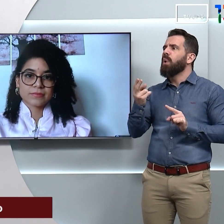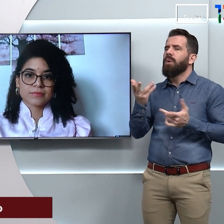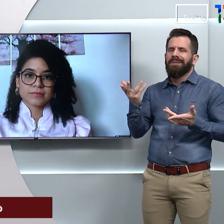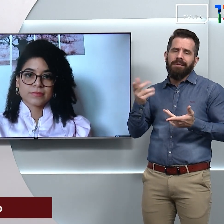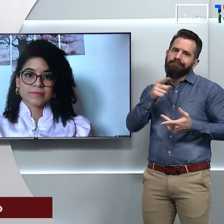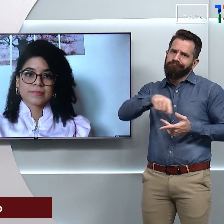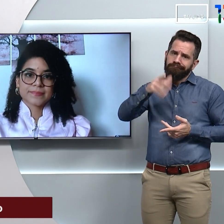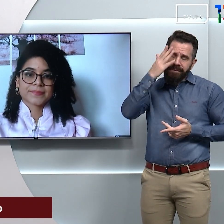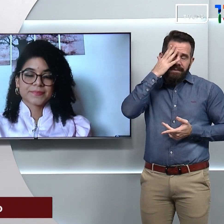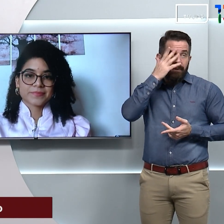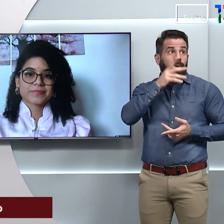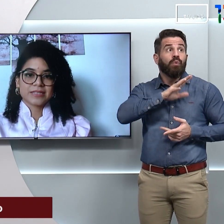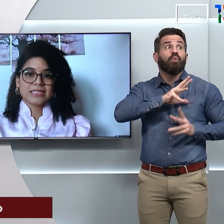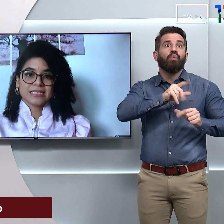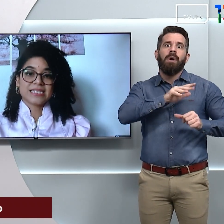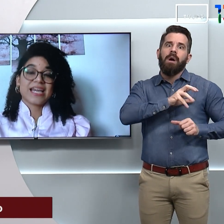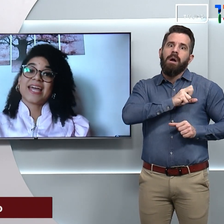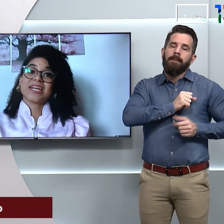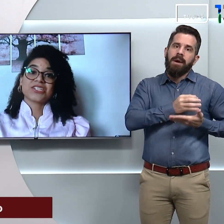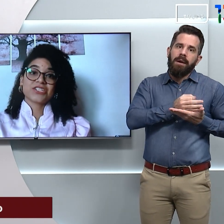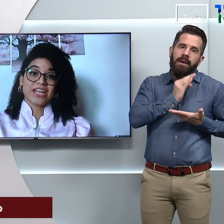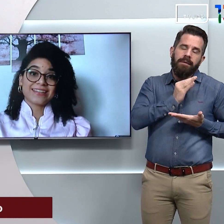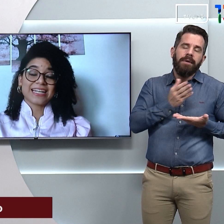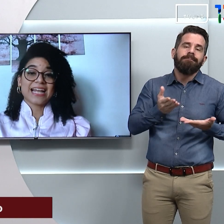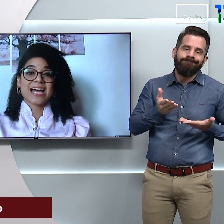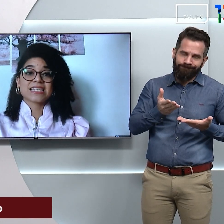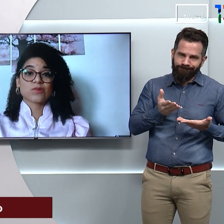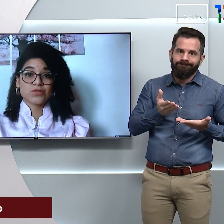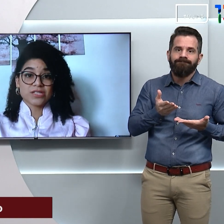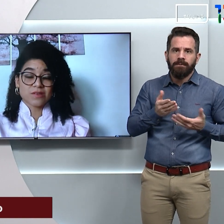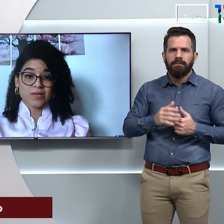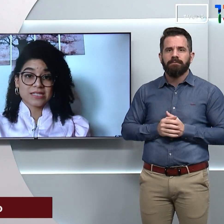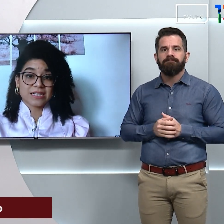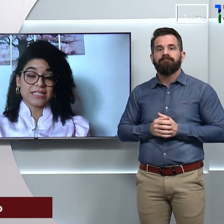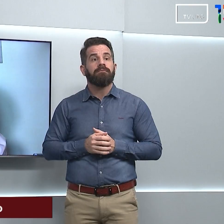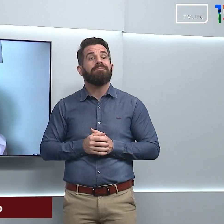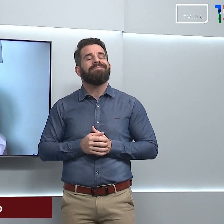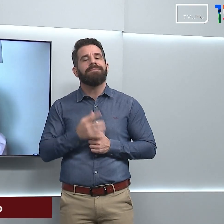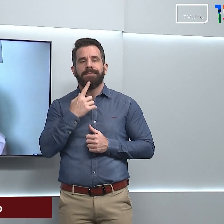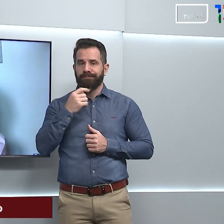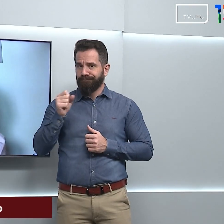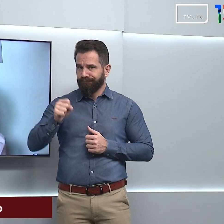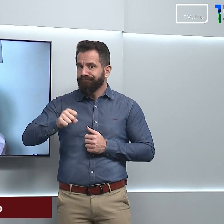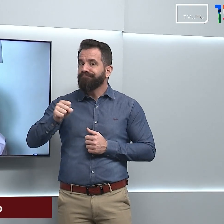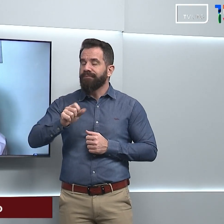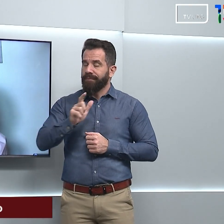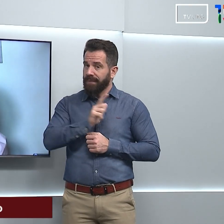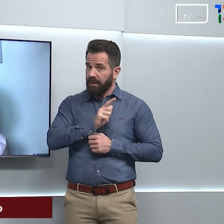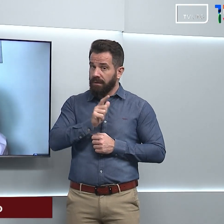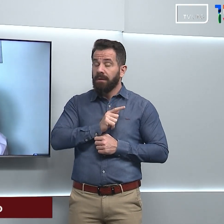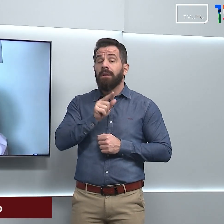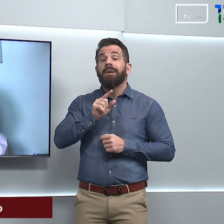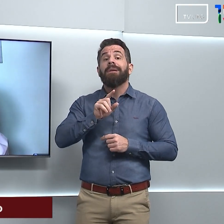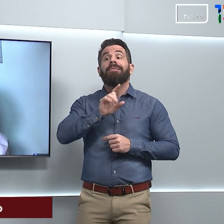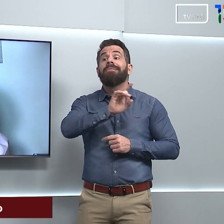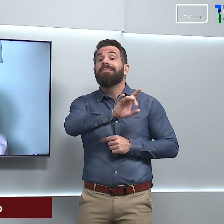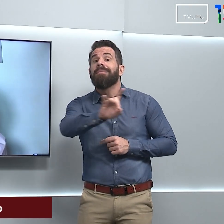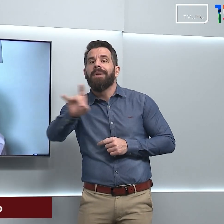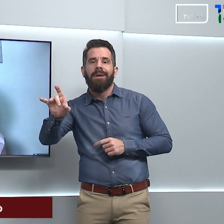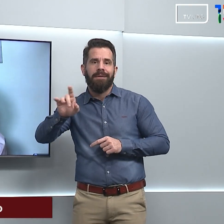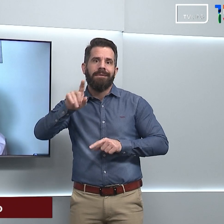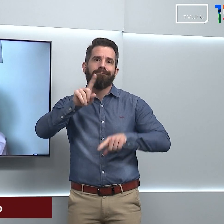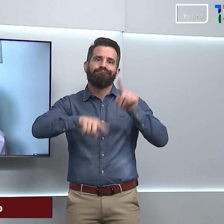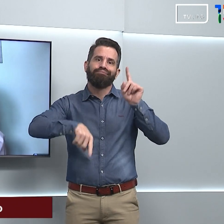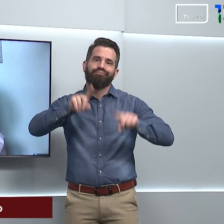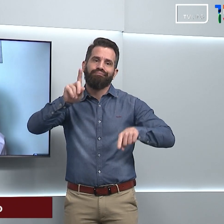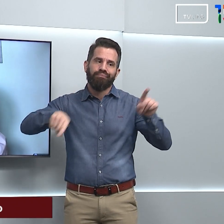tão querida pelos brasileiros? Sim, aí a gente entra nas condições clínicas das disfunções do trato